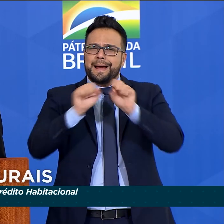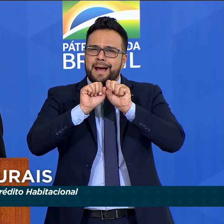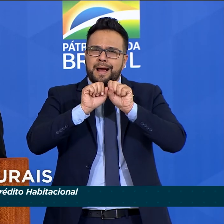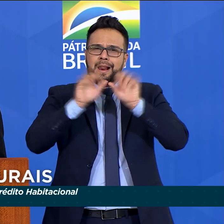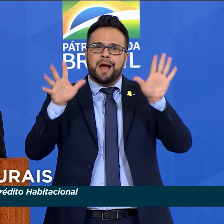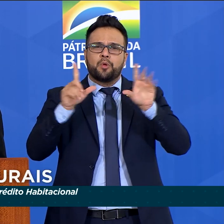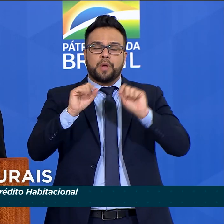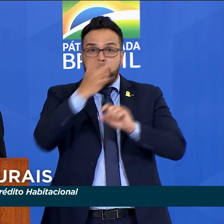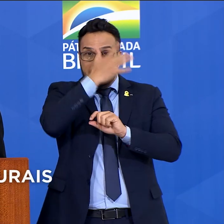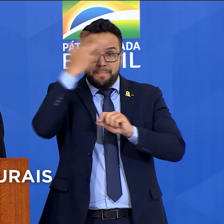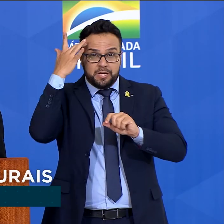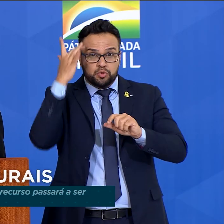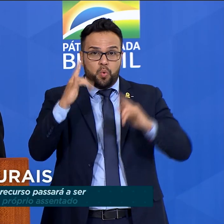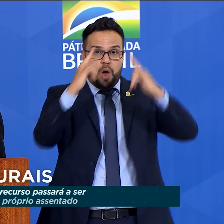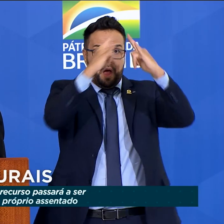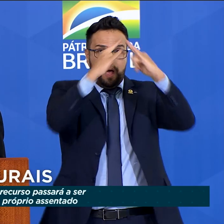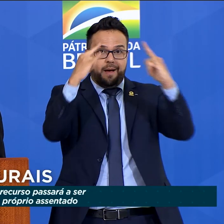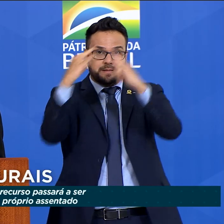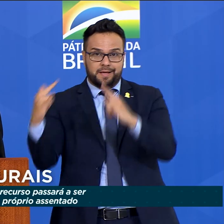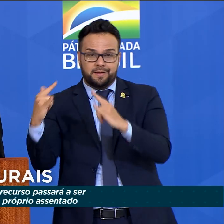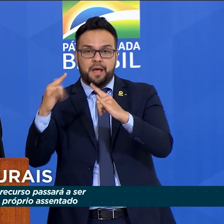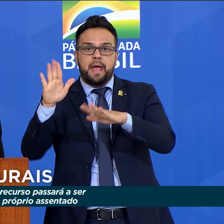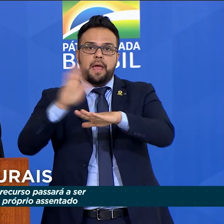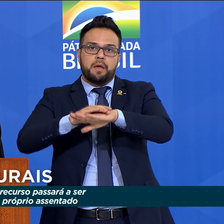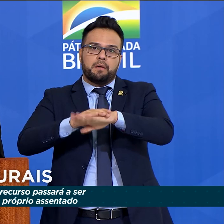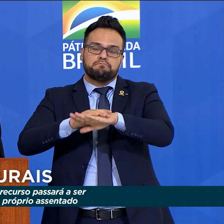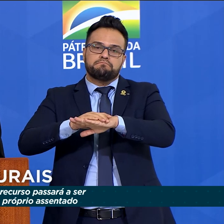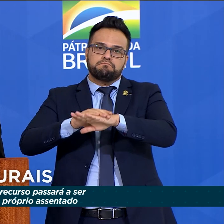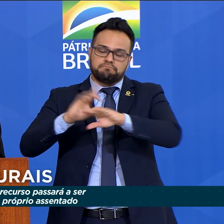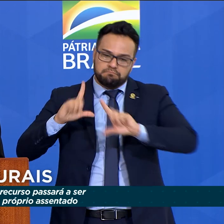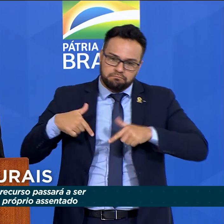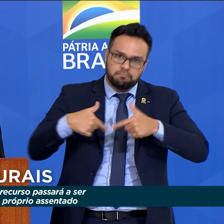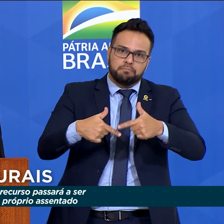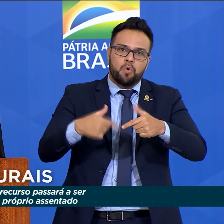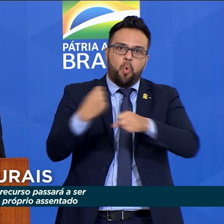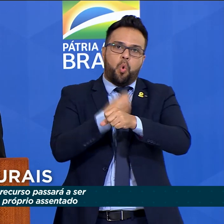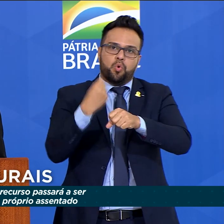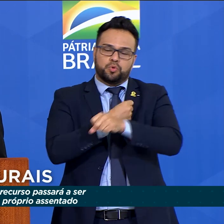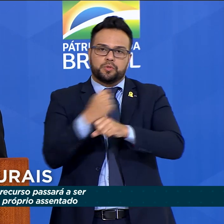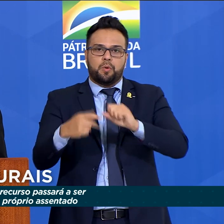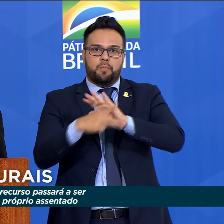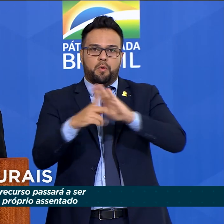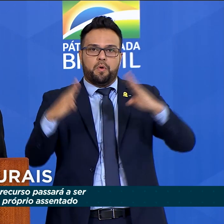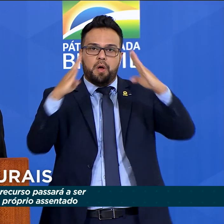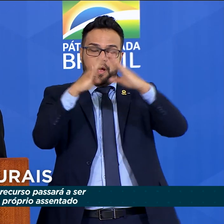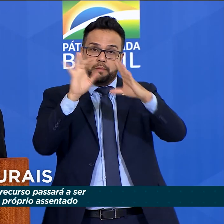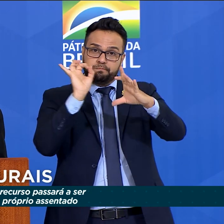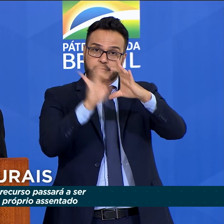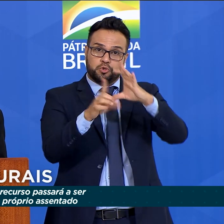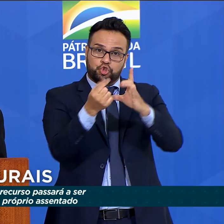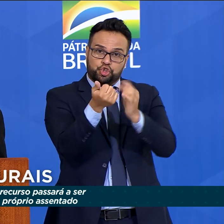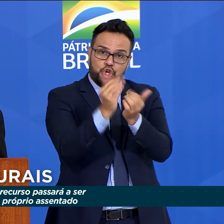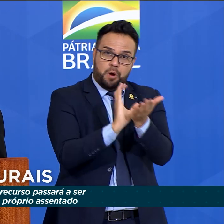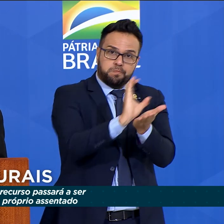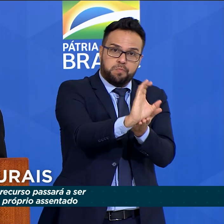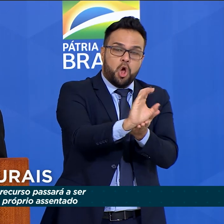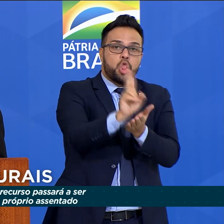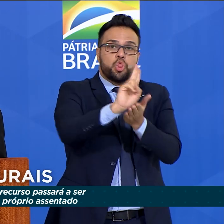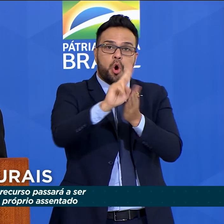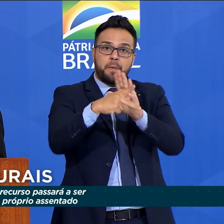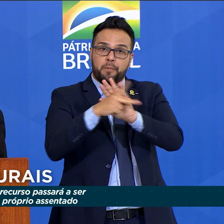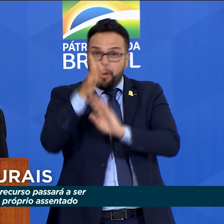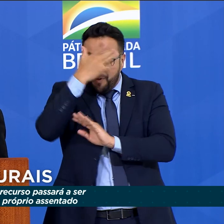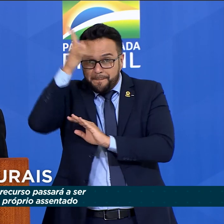os protagonistas nesse processo de construção de suas moradias. O recurso é depositado em conta com o nome do